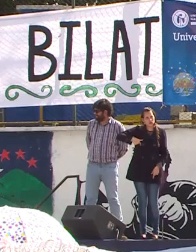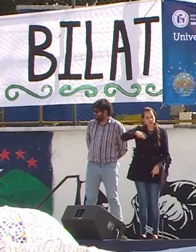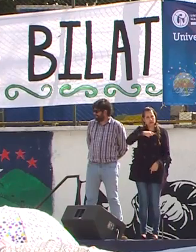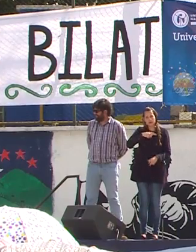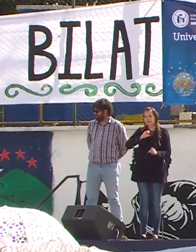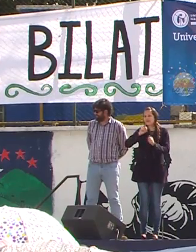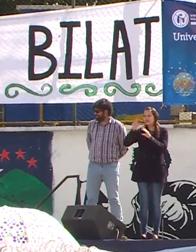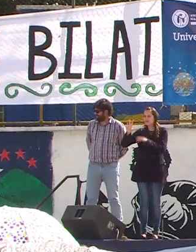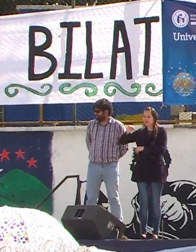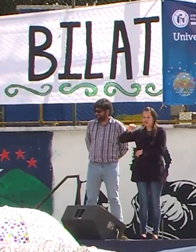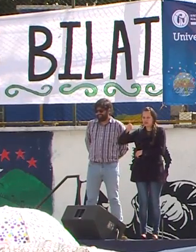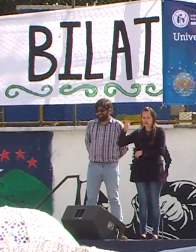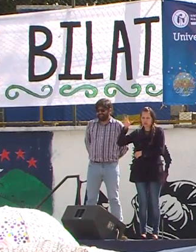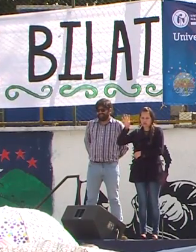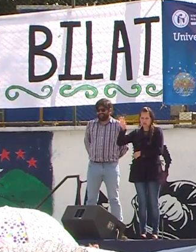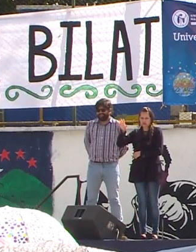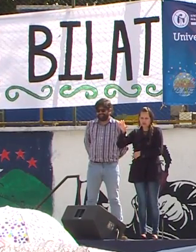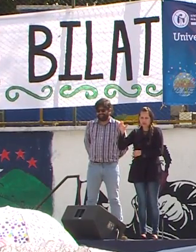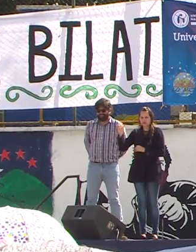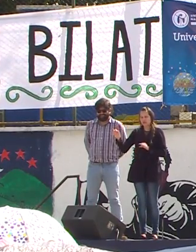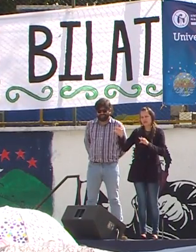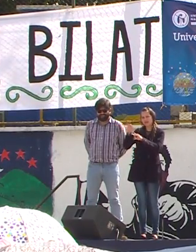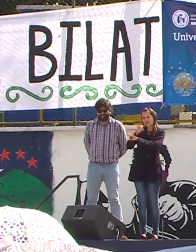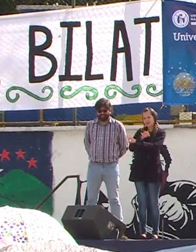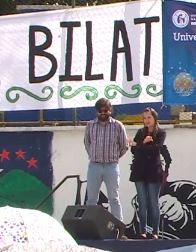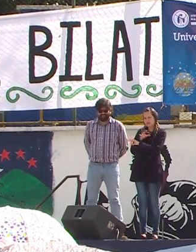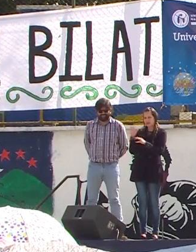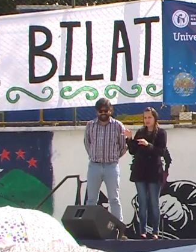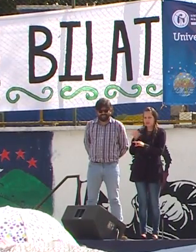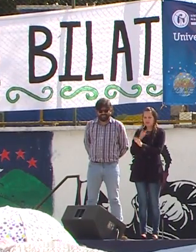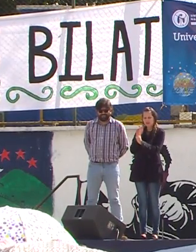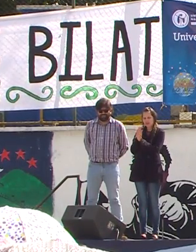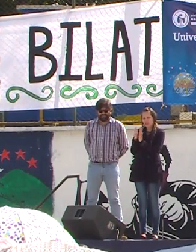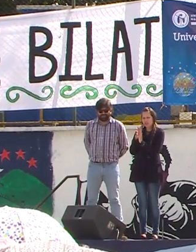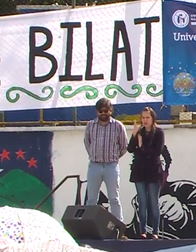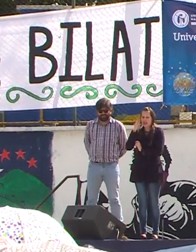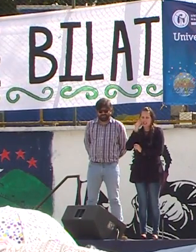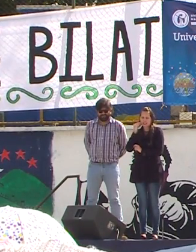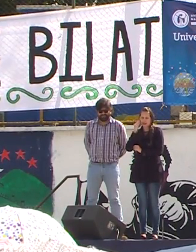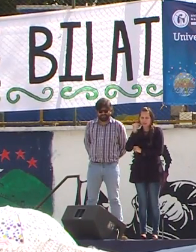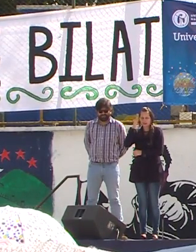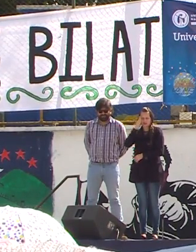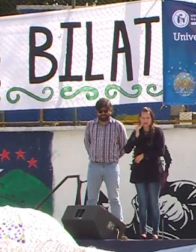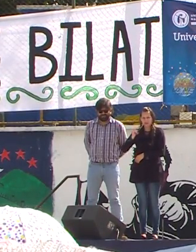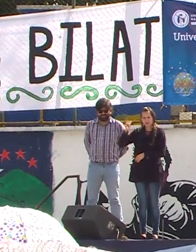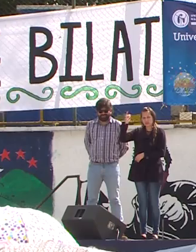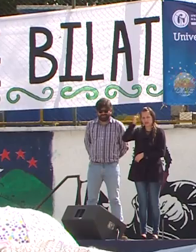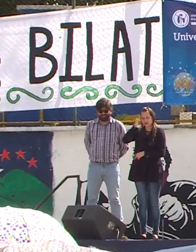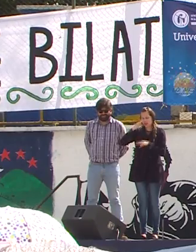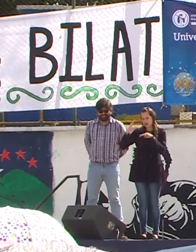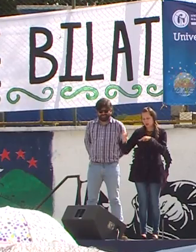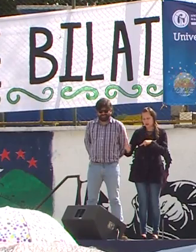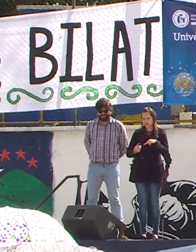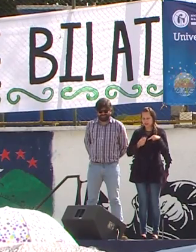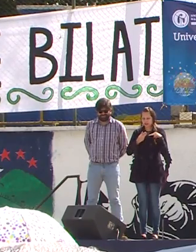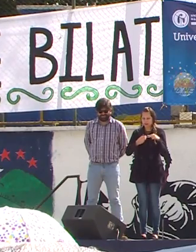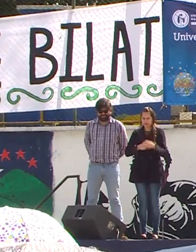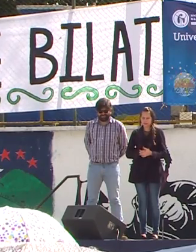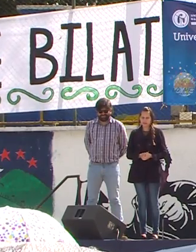exterior, recibiendo y transmitiendo experiencias académicas y educativas.